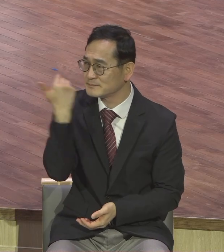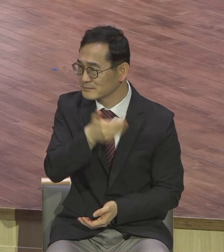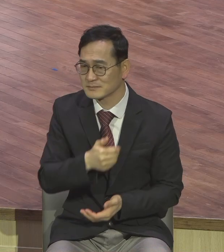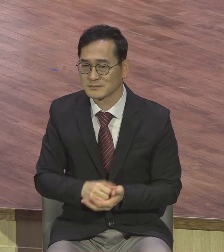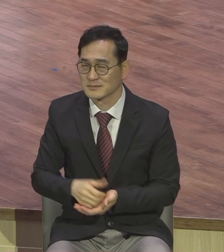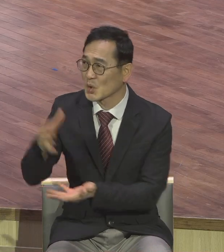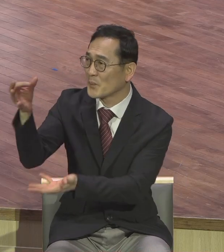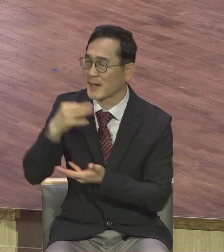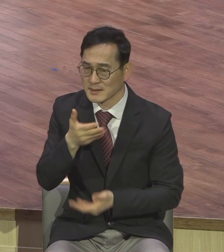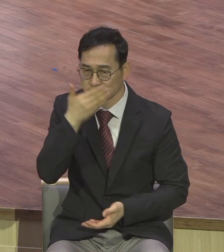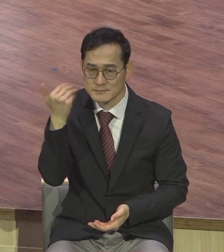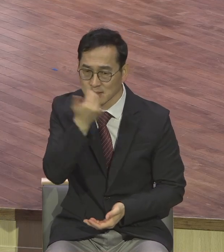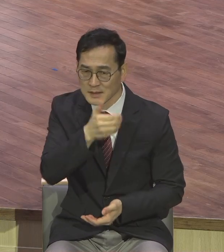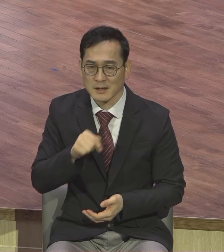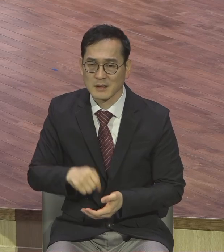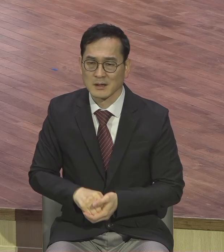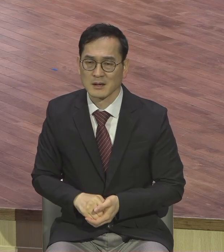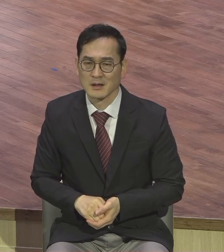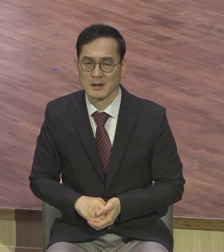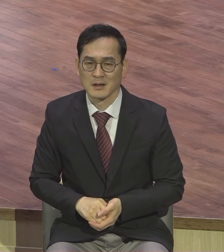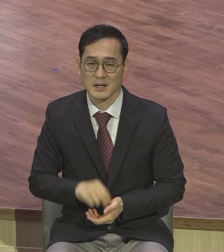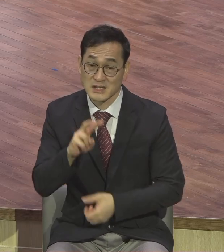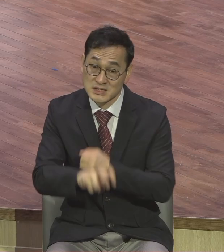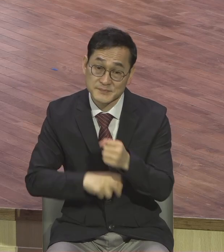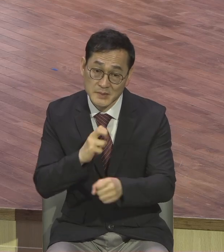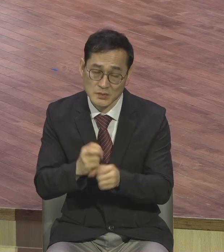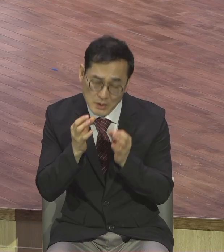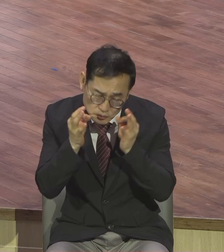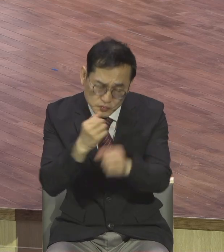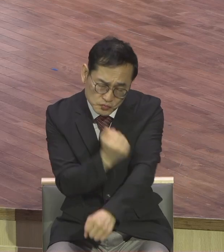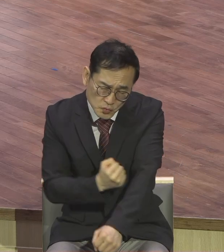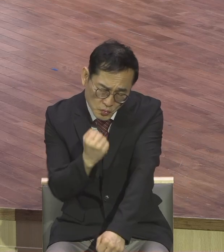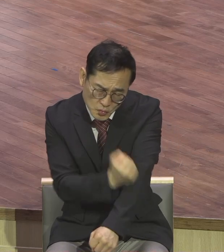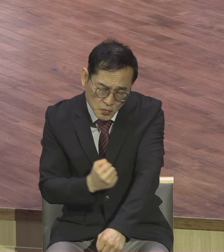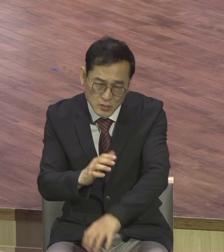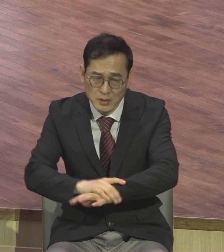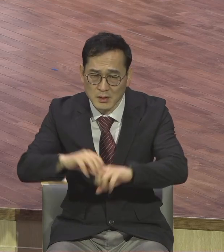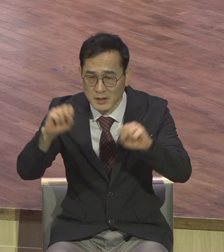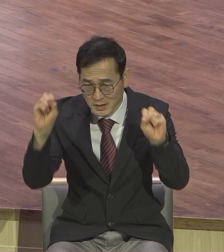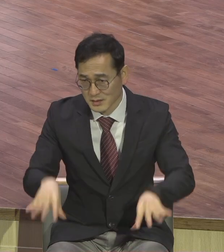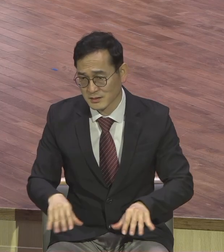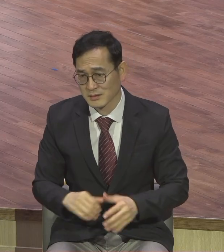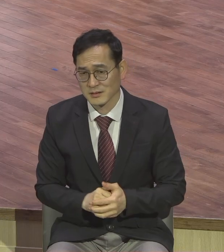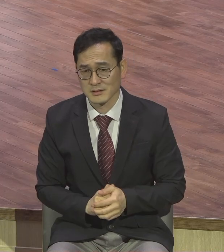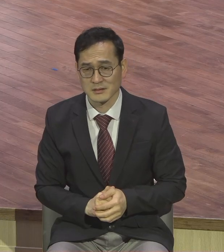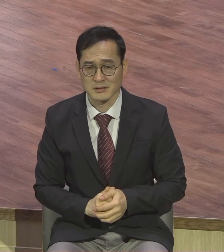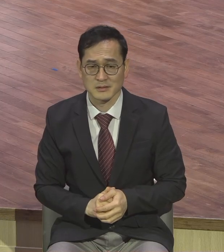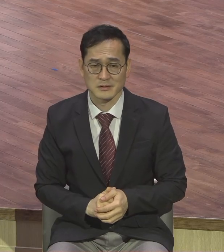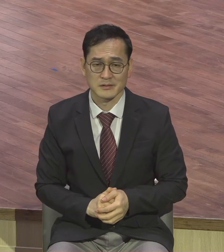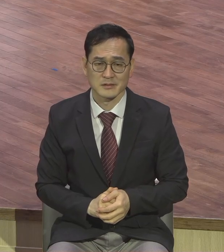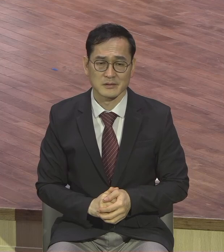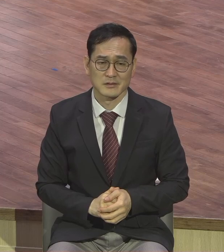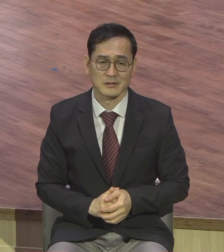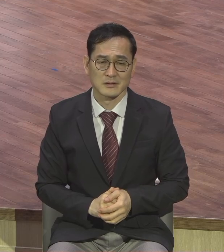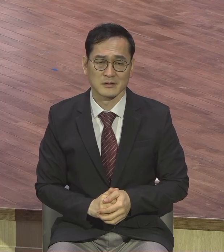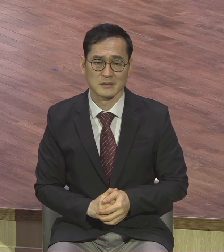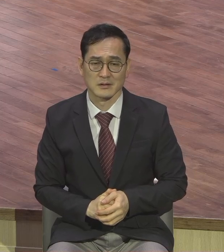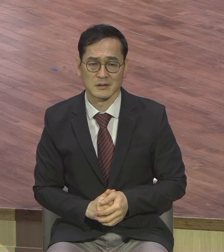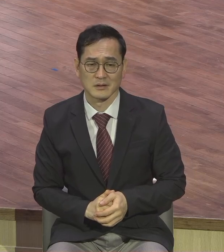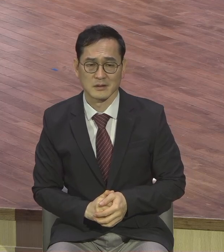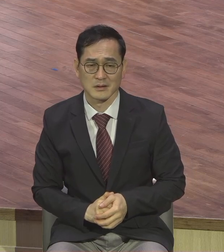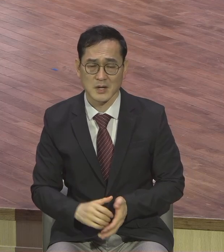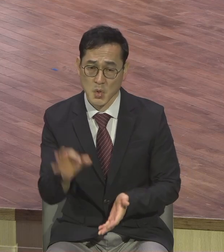해줘봐요. 그 20년 동안 했다는 거 대단한 거지요. 20년 동안 이들은 허송세월만 했어요. 개인만